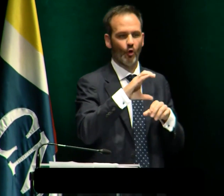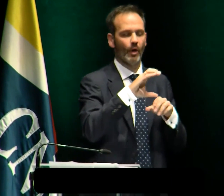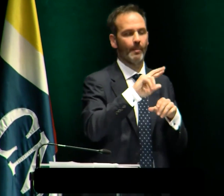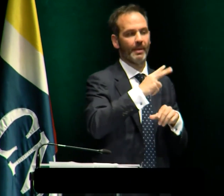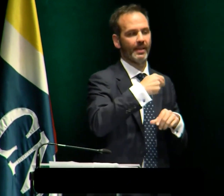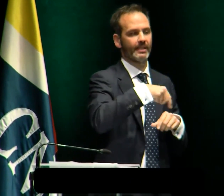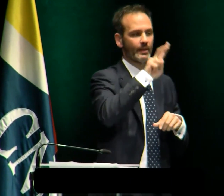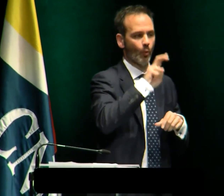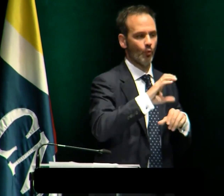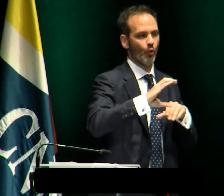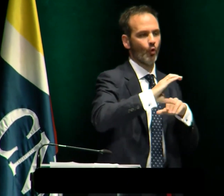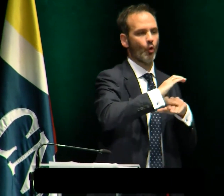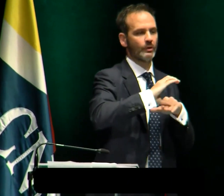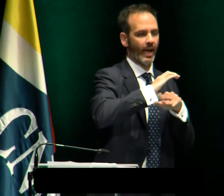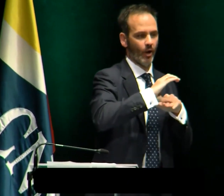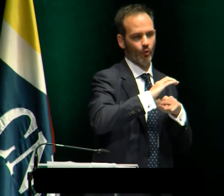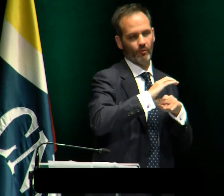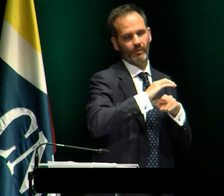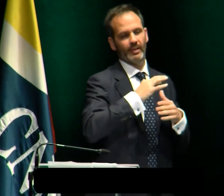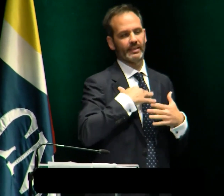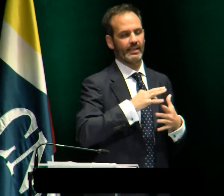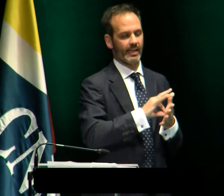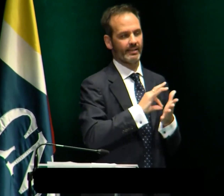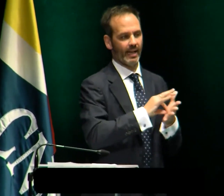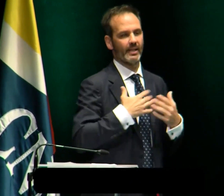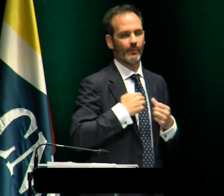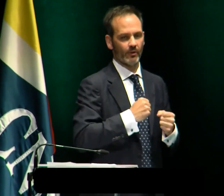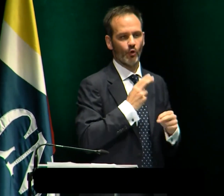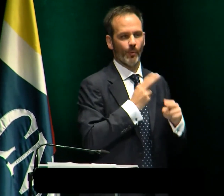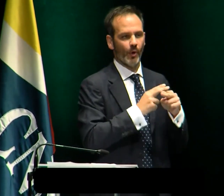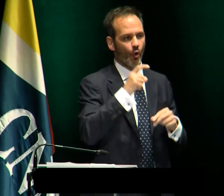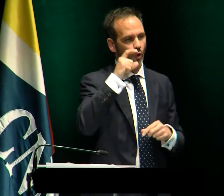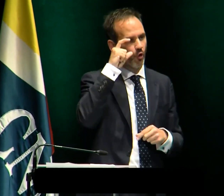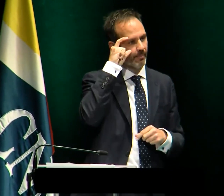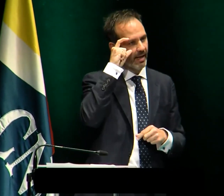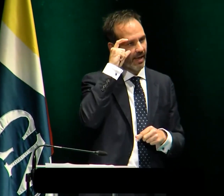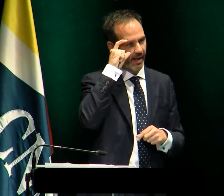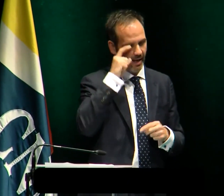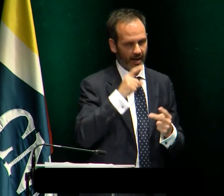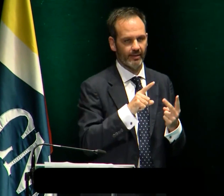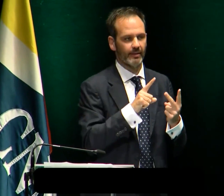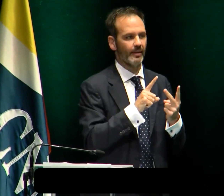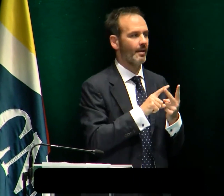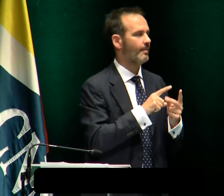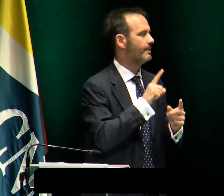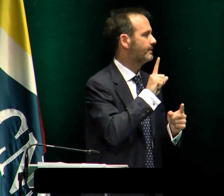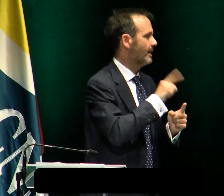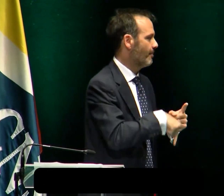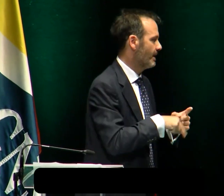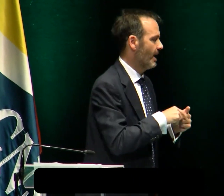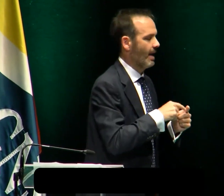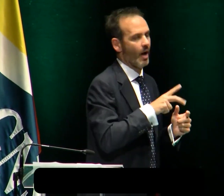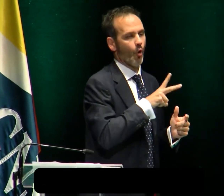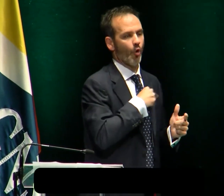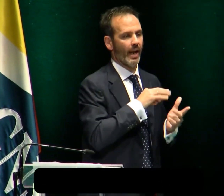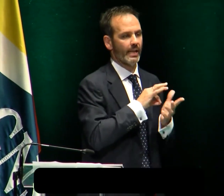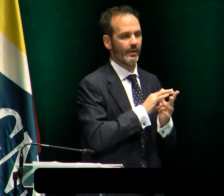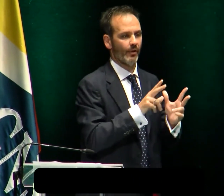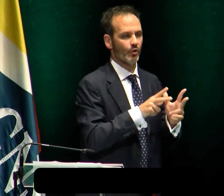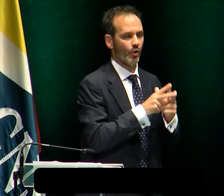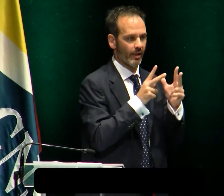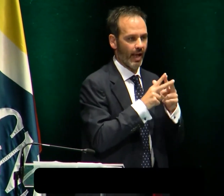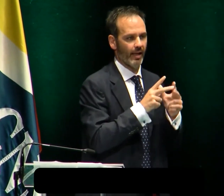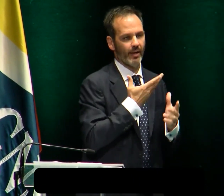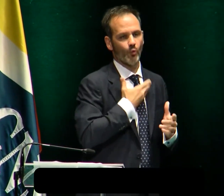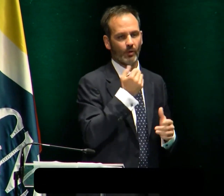presentar a todas las personas que nos acompañan. Primero al señor José María Vergeles, consejero. También a